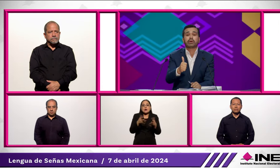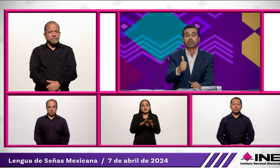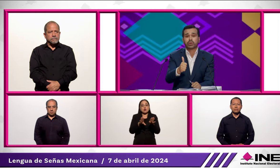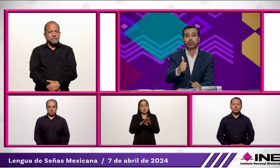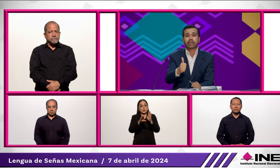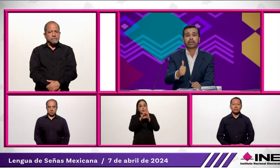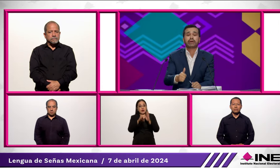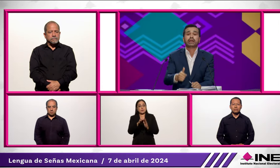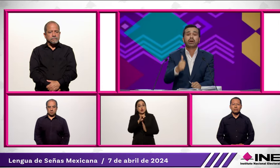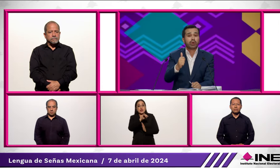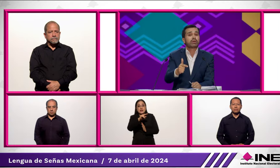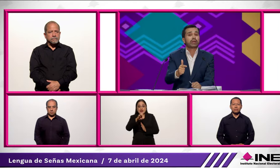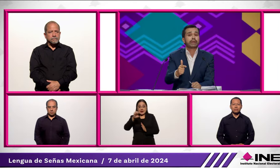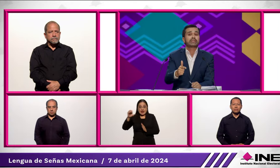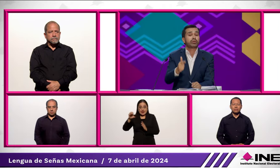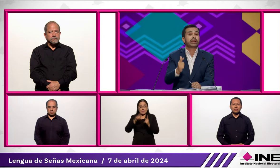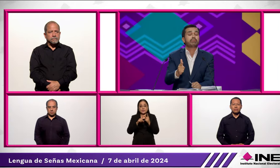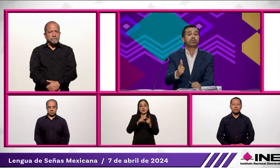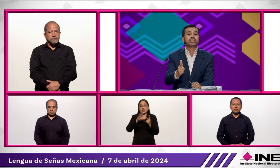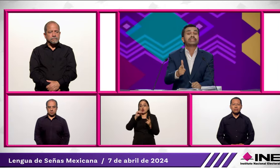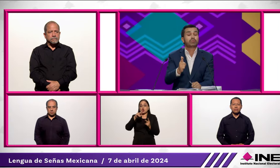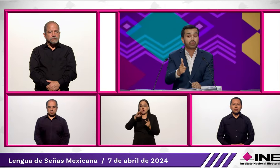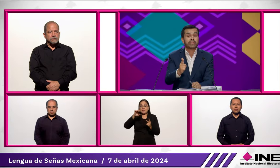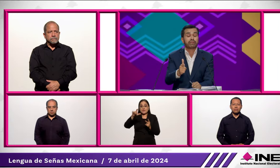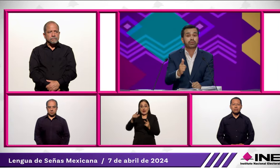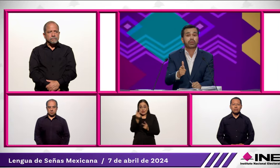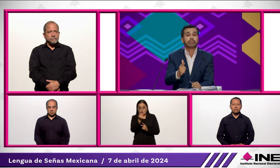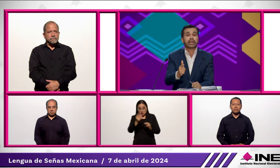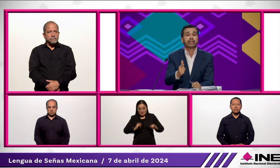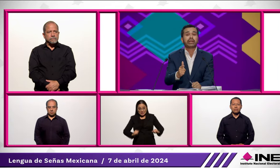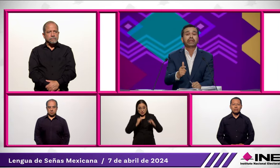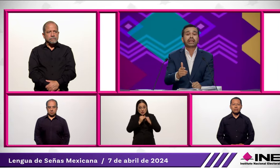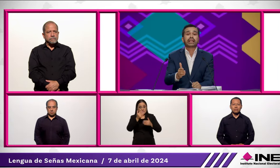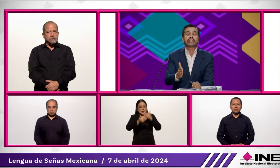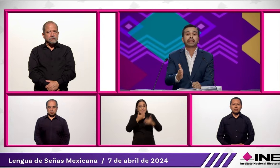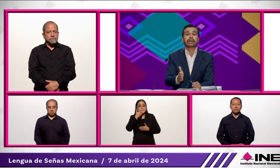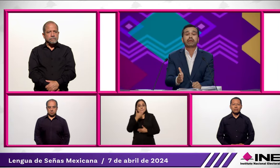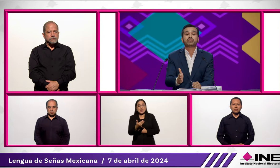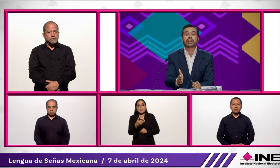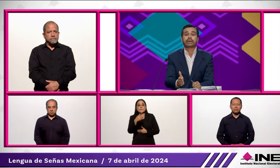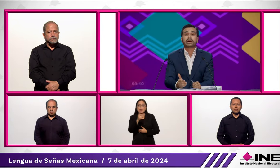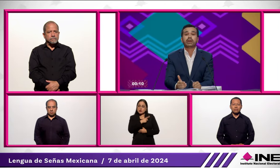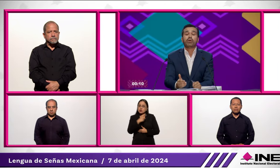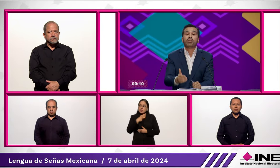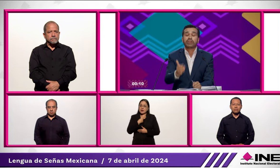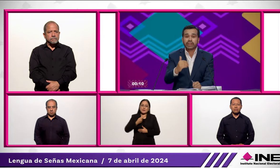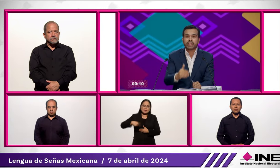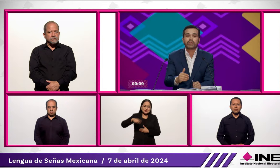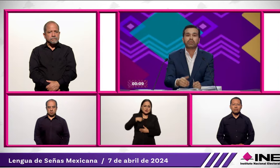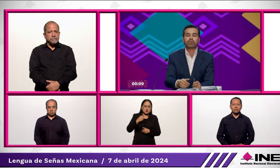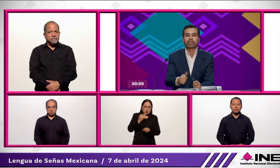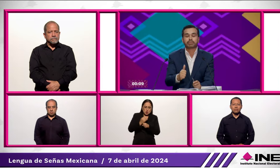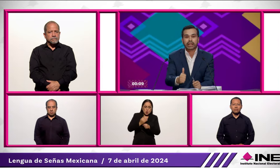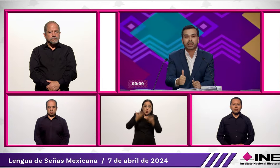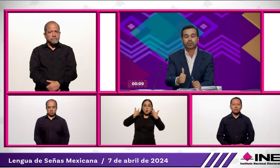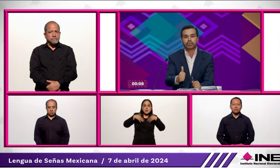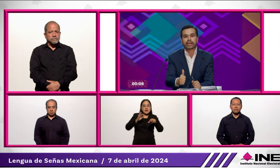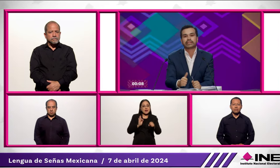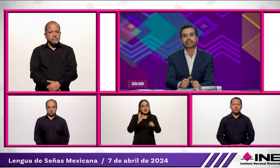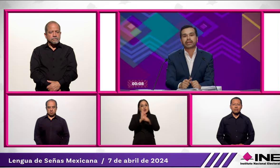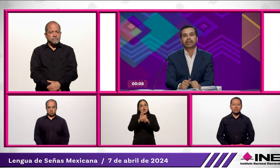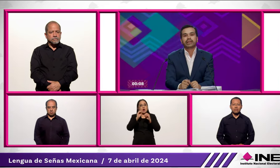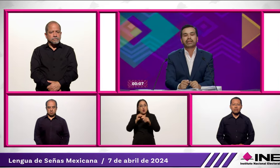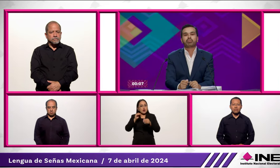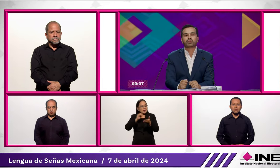Nacional de la Evaluación Educativa o el Coneval son ejemplos de instituciones que funcionan bien y a las que deberíamos de haber o defendido o respaldado